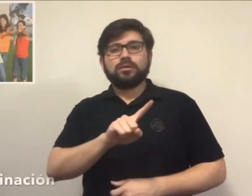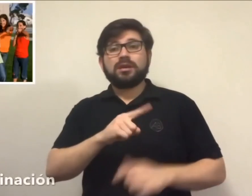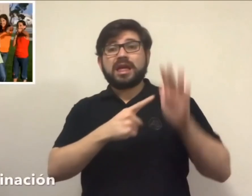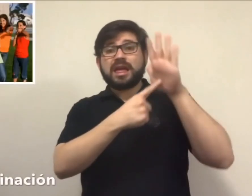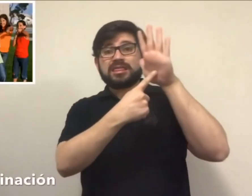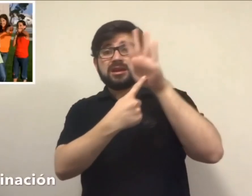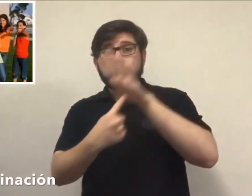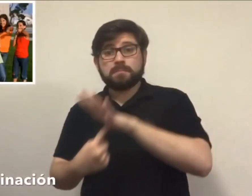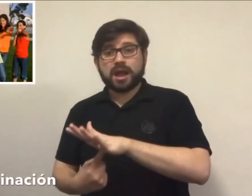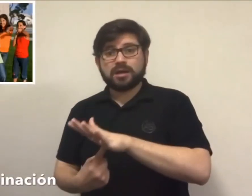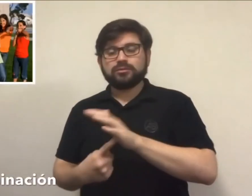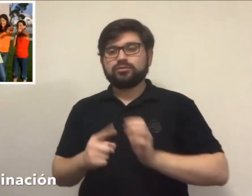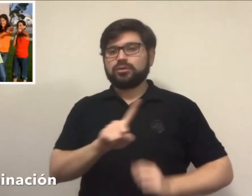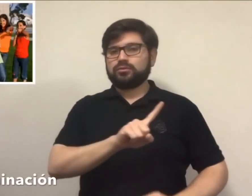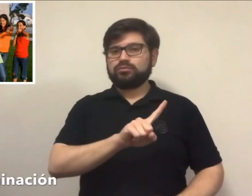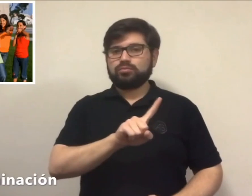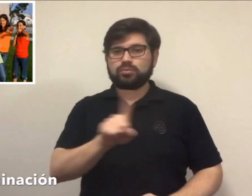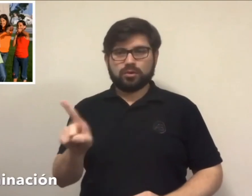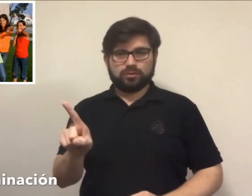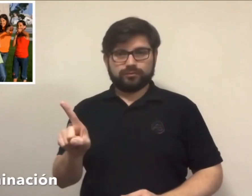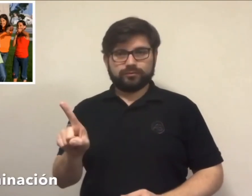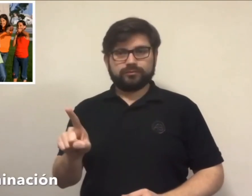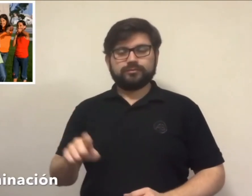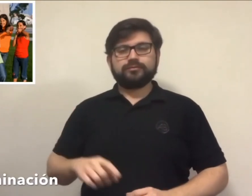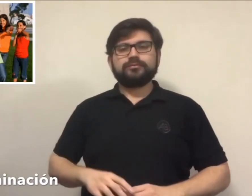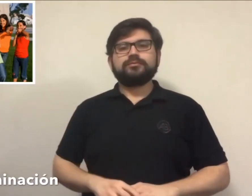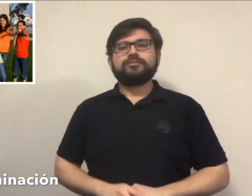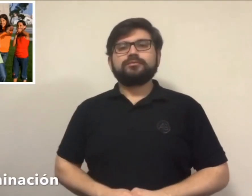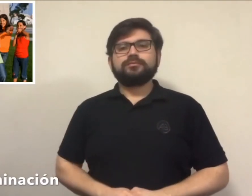El primero es a la no discriminación.